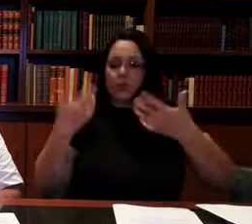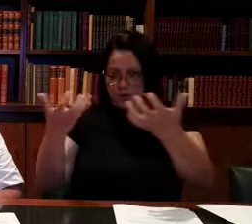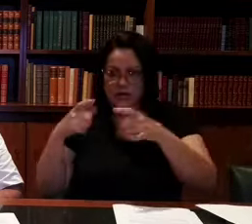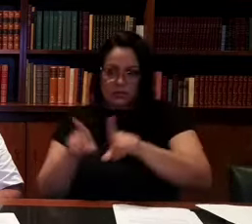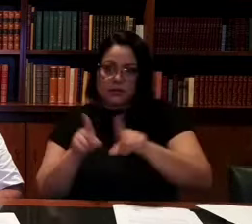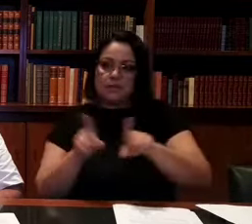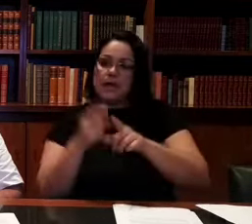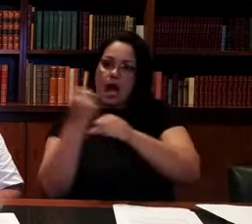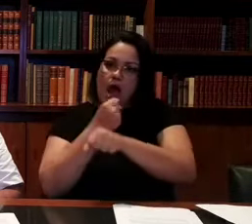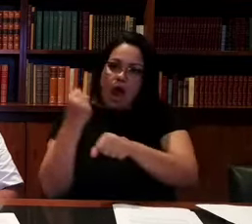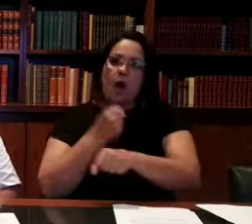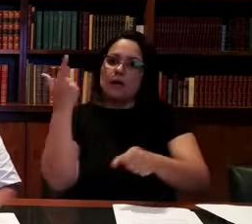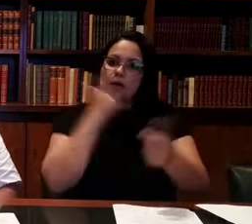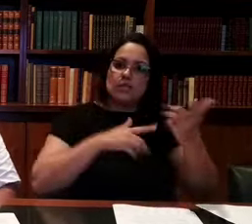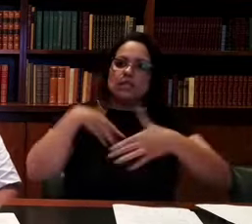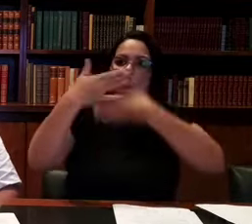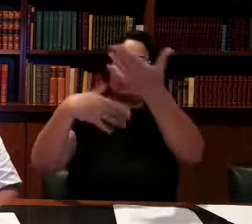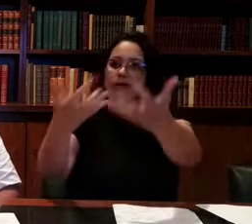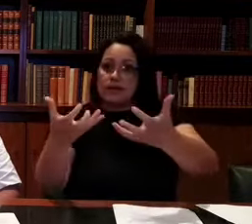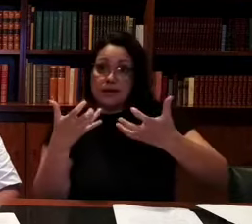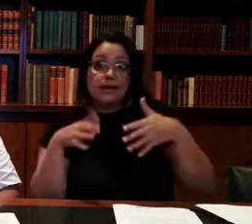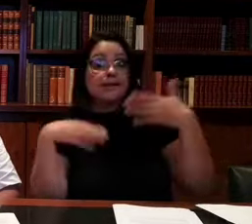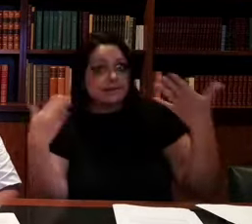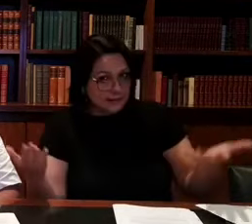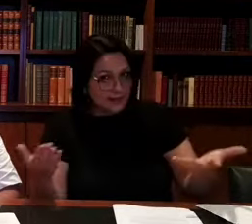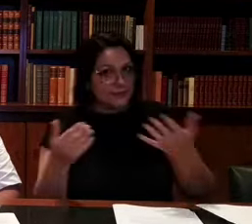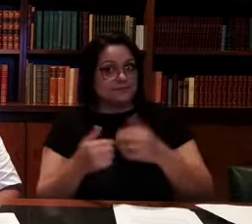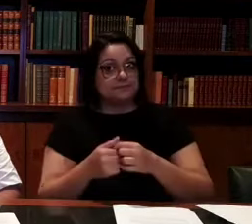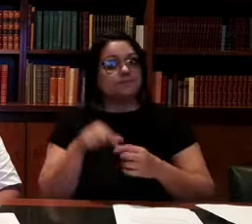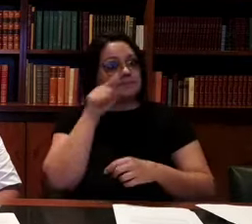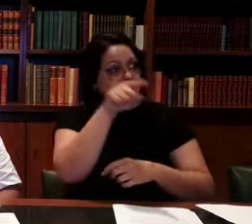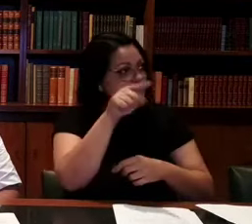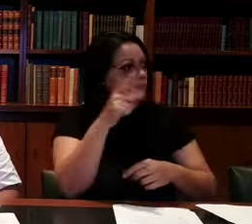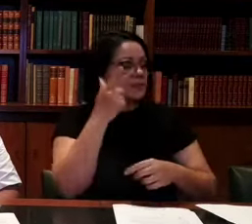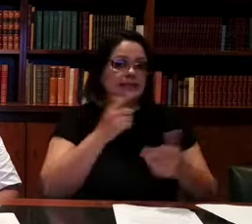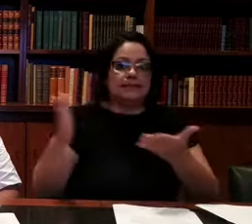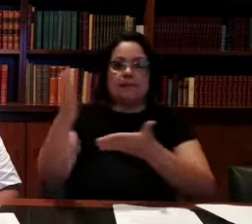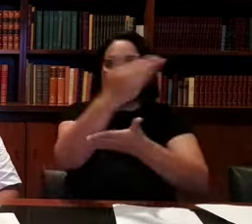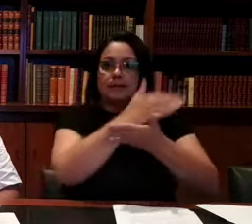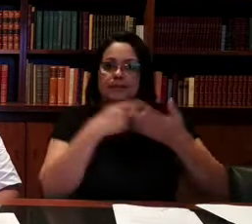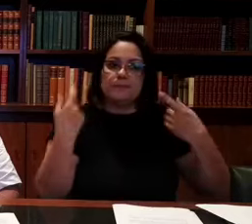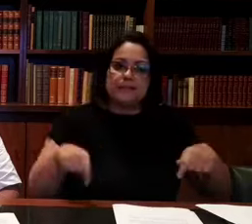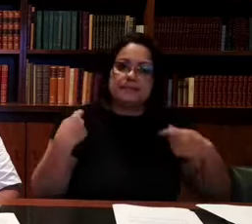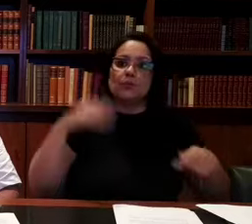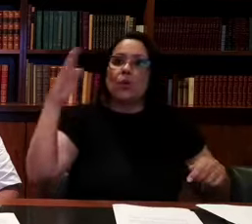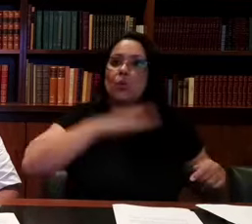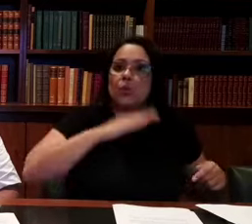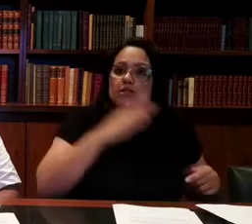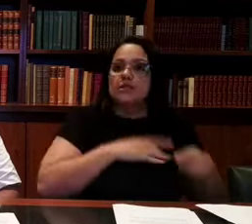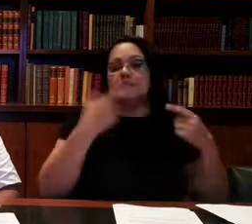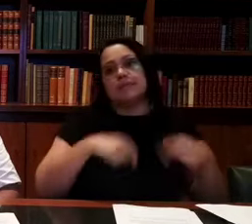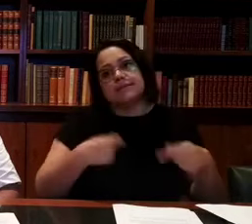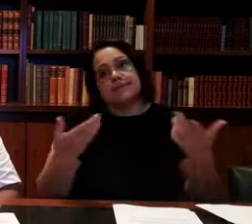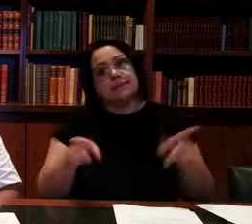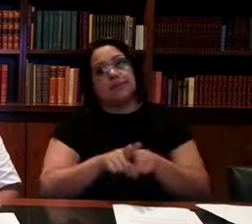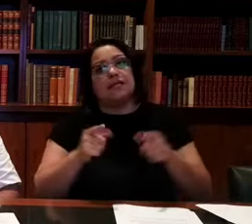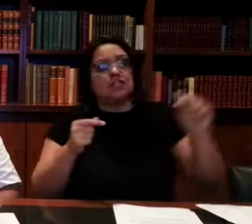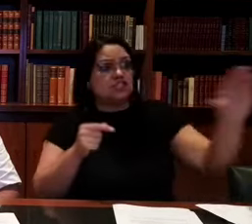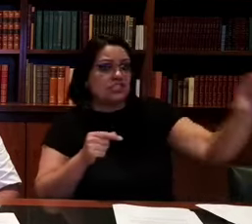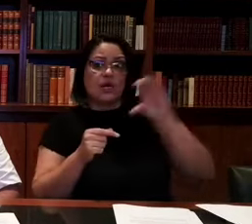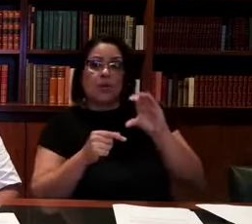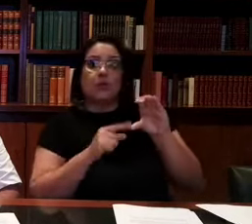mesma coisa a gente quer que as obras aconteçam então a gente eles trazem as demandas trazem um senso de urgência e traz os